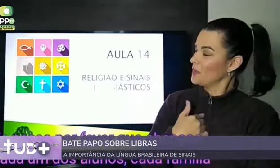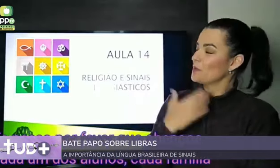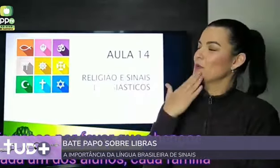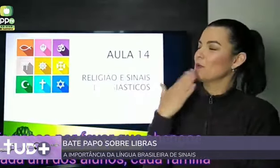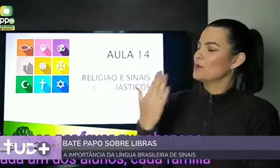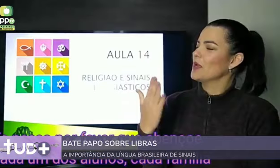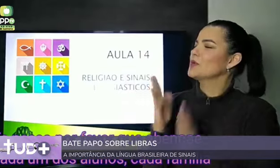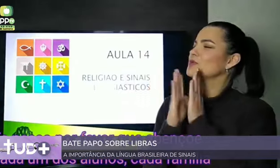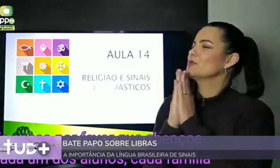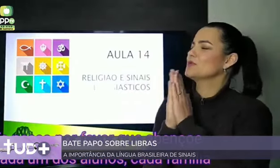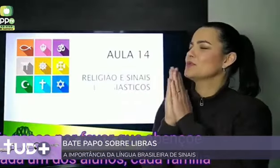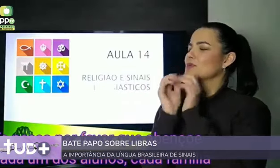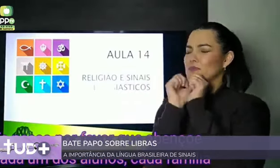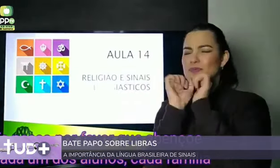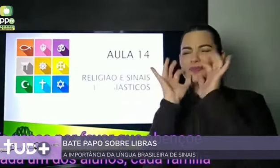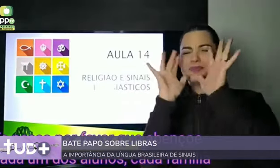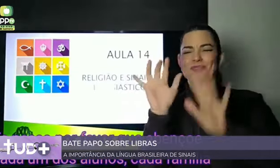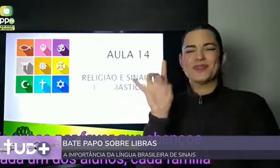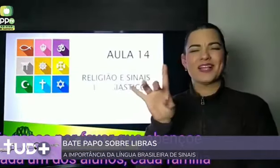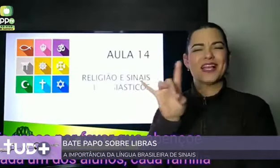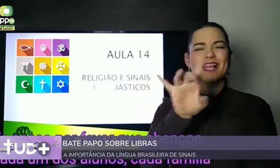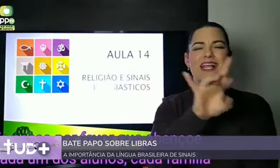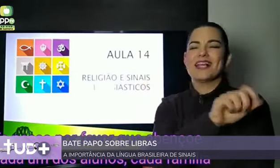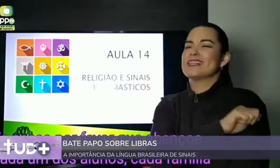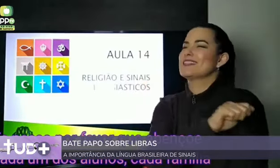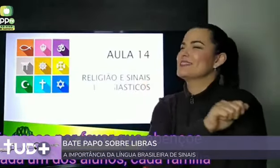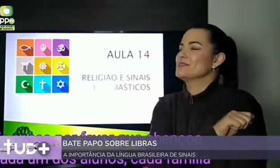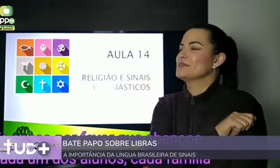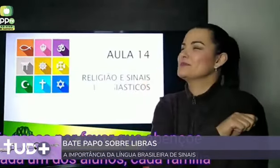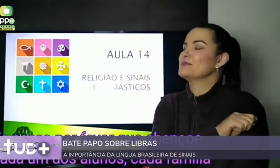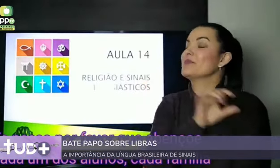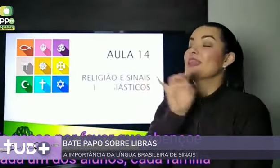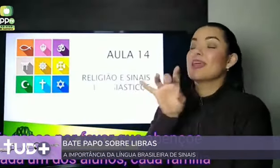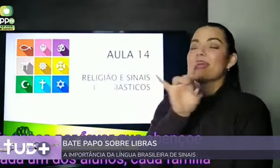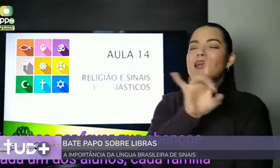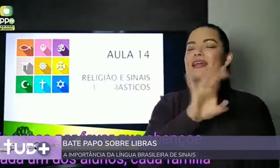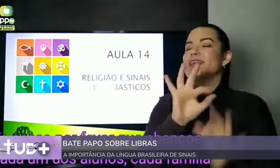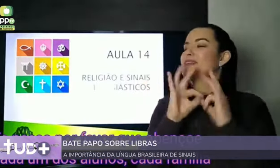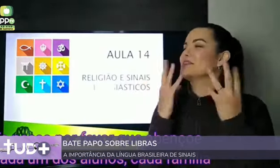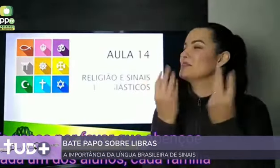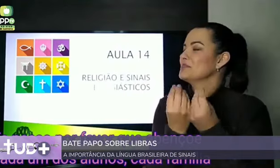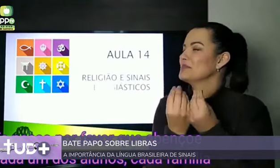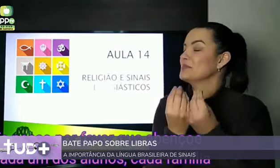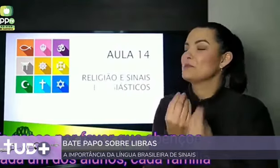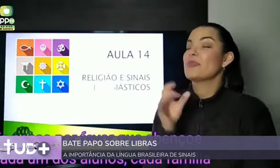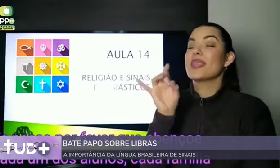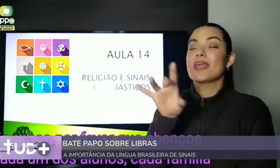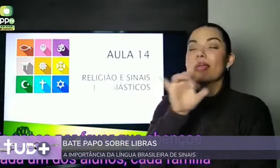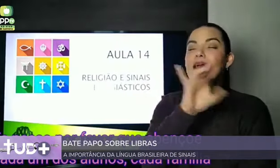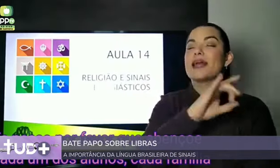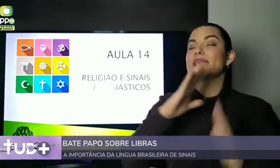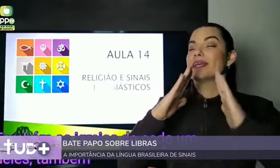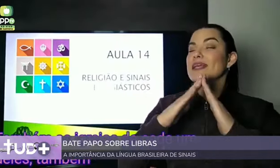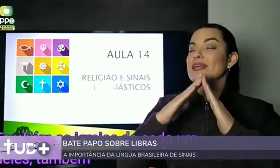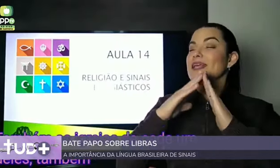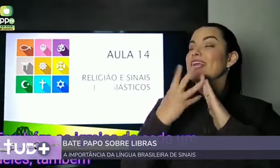isso, mas ele é aberto para qualquer pessoa que tenha interesse em aprender, né? Então, a gente faz oração sinalizada e tudo,